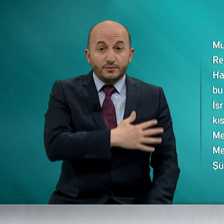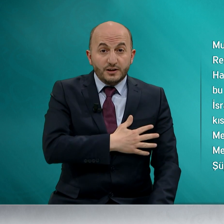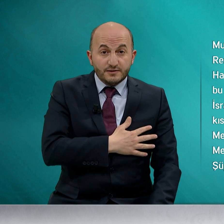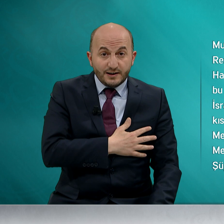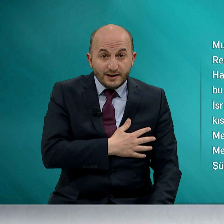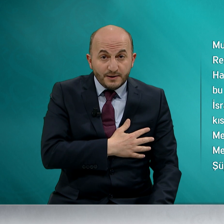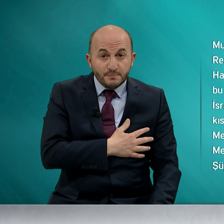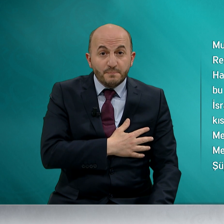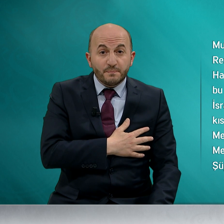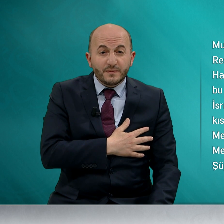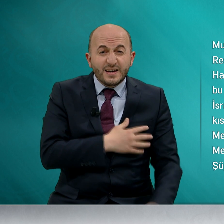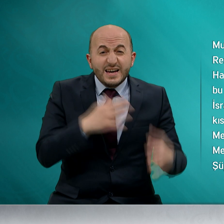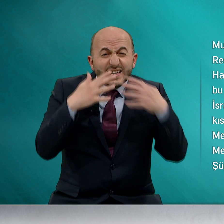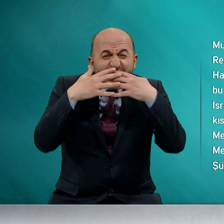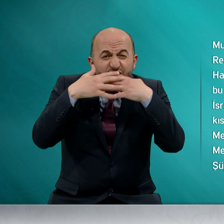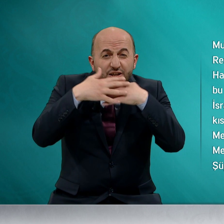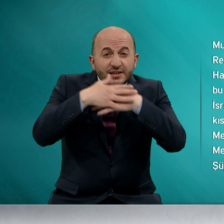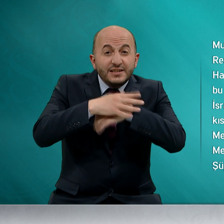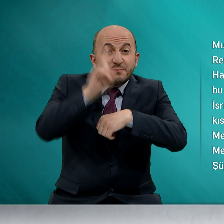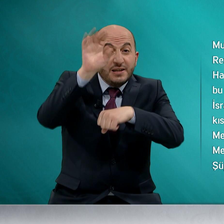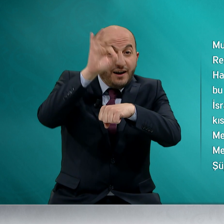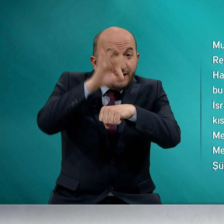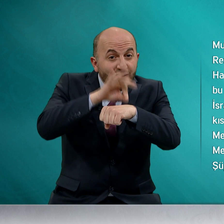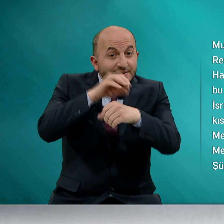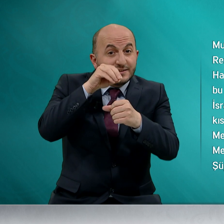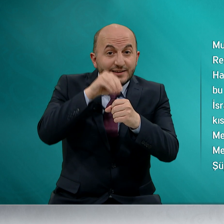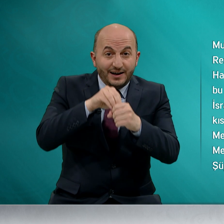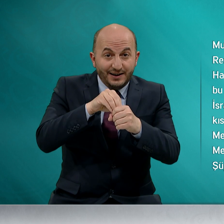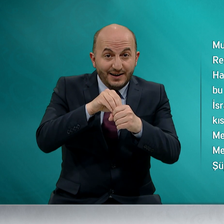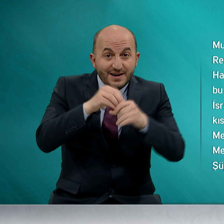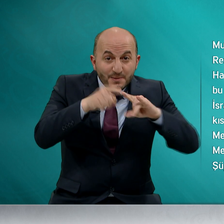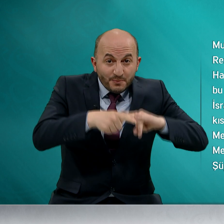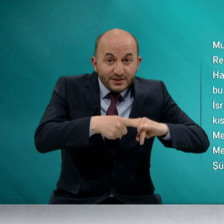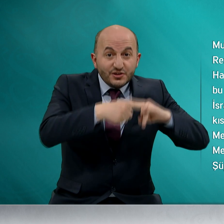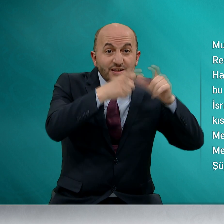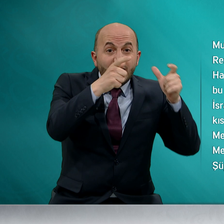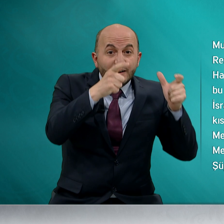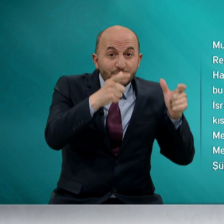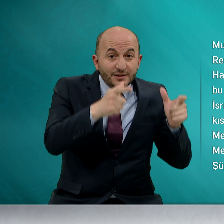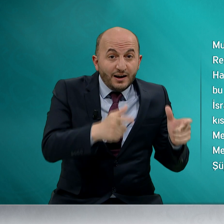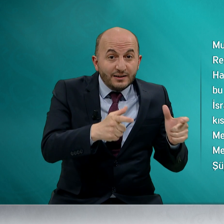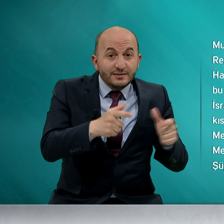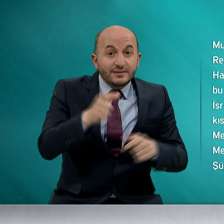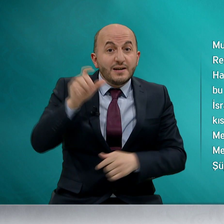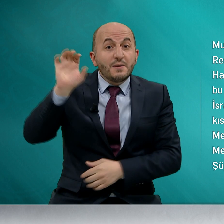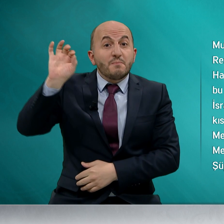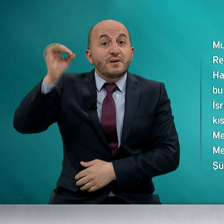aleyhi ve sellem gecenin bir anında Mescid-i Haram'dan